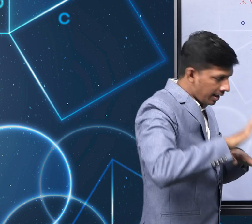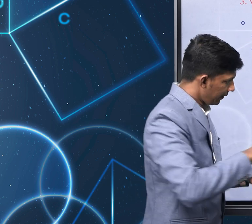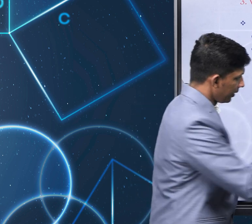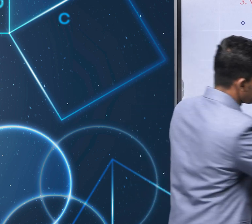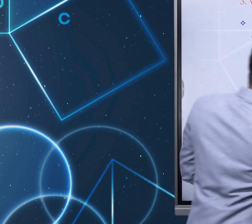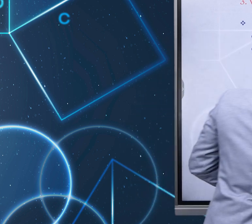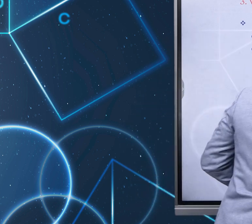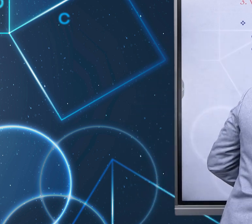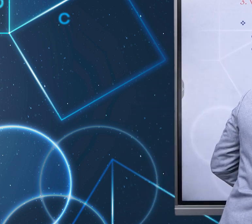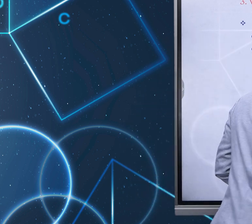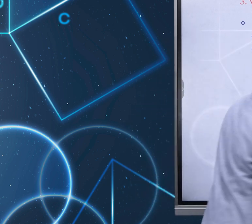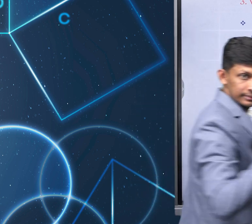दिसेल.